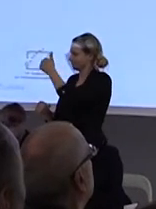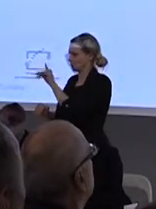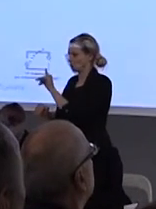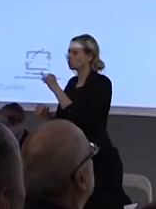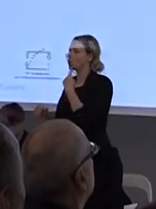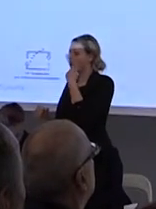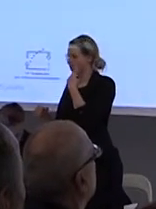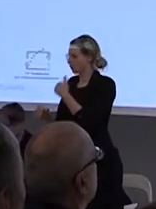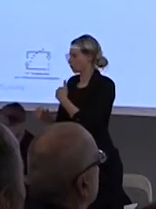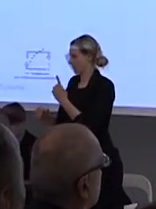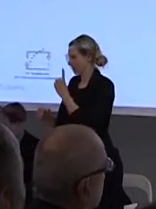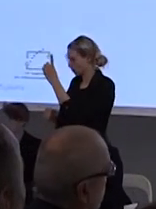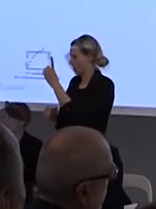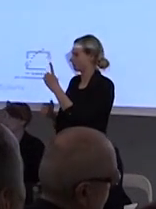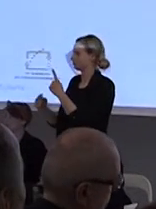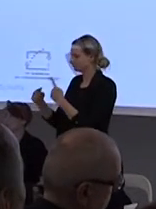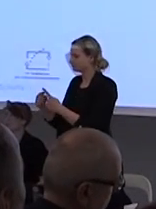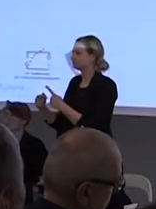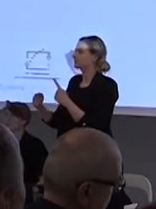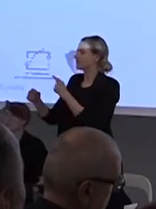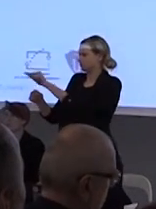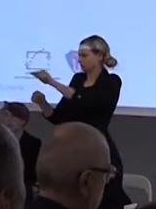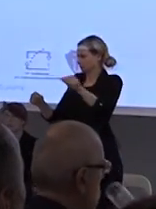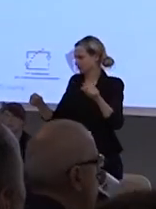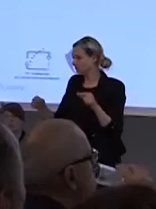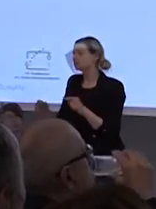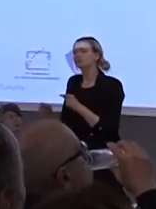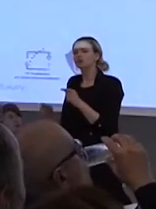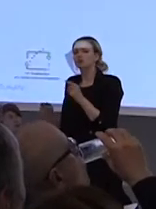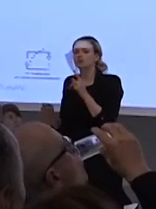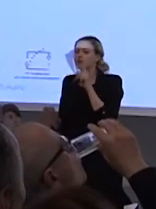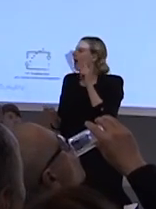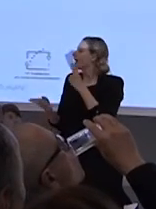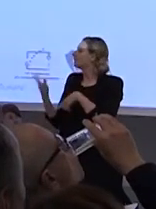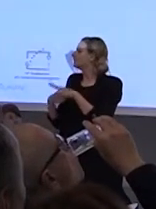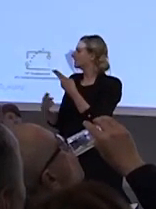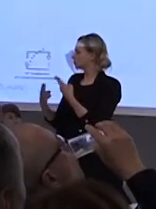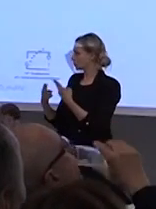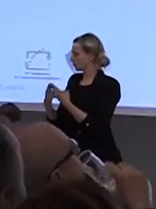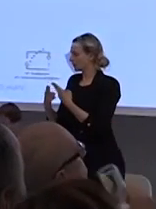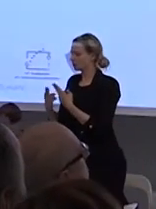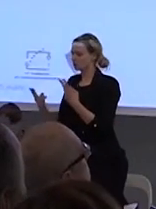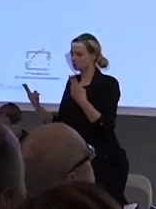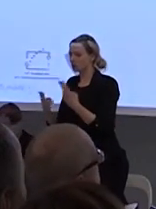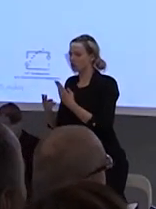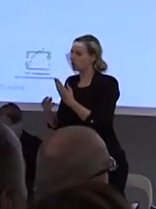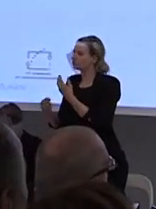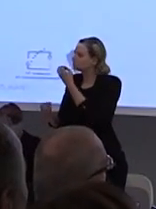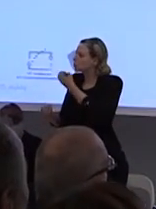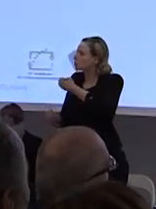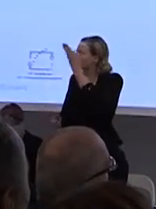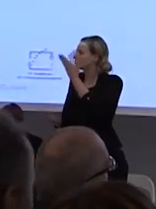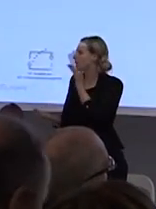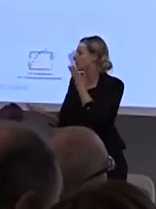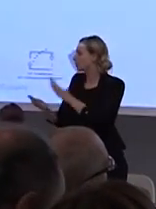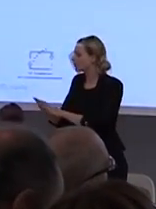co je zřejmé, co už bylo řečeno několikrát, je, že hlavní odpovědnost za úspěch